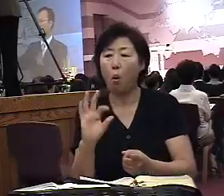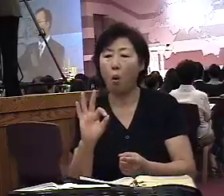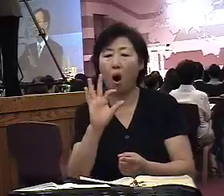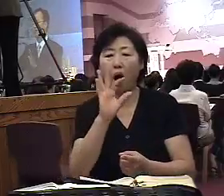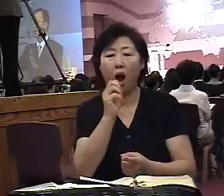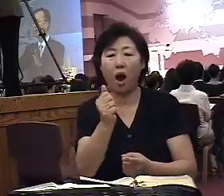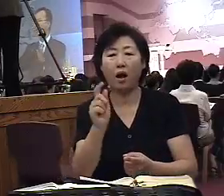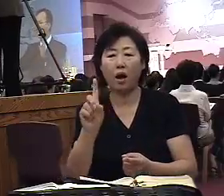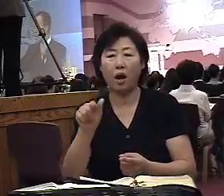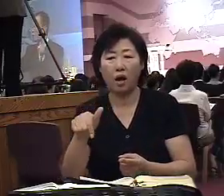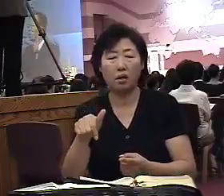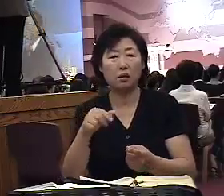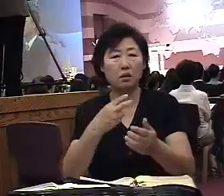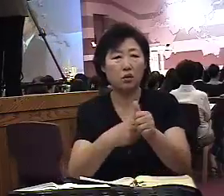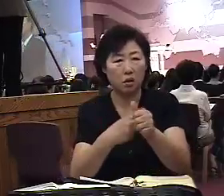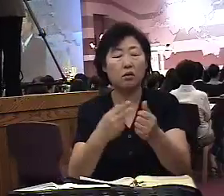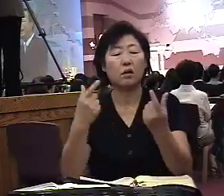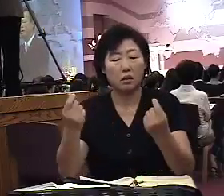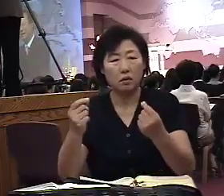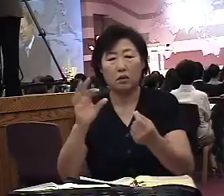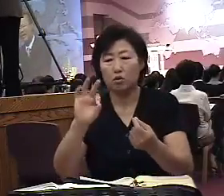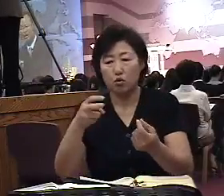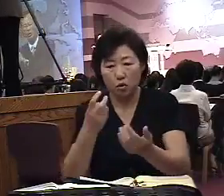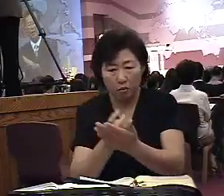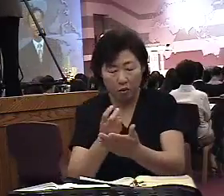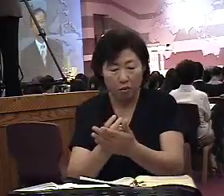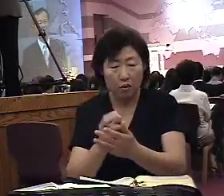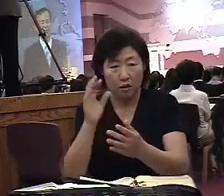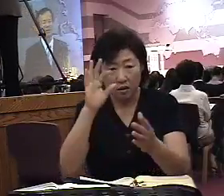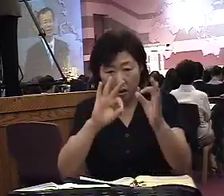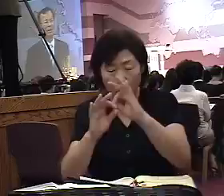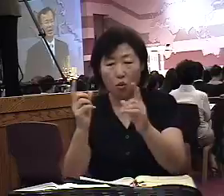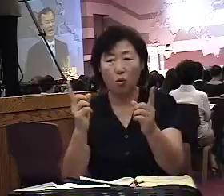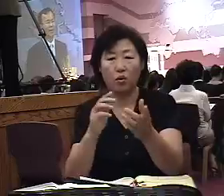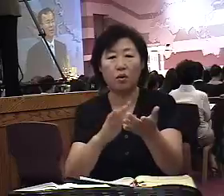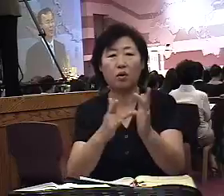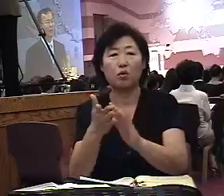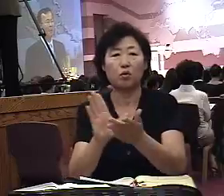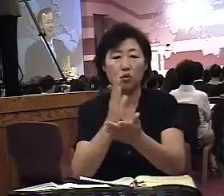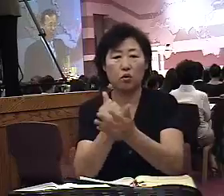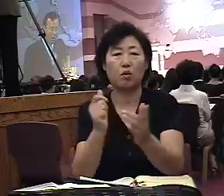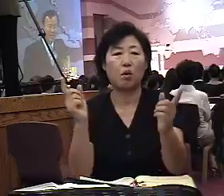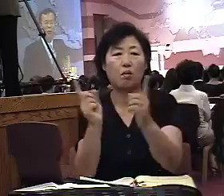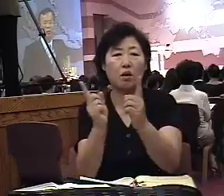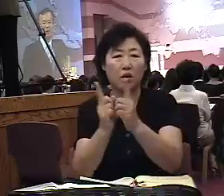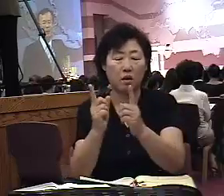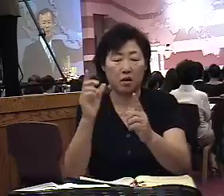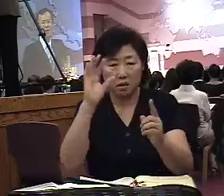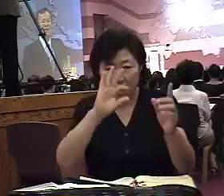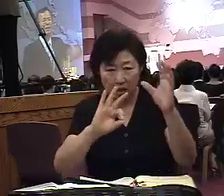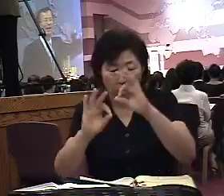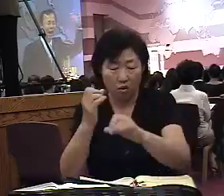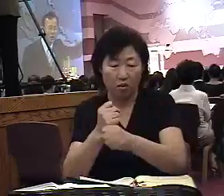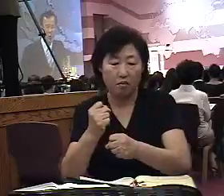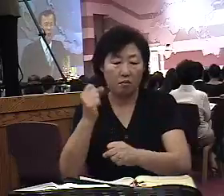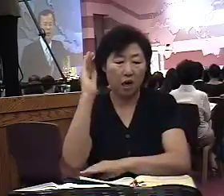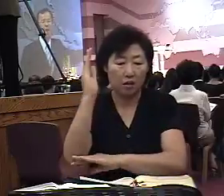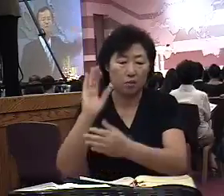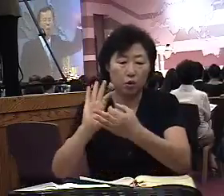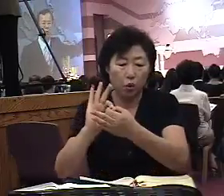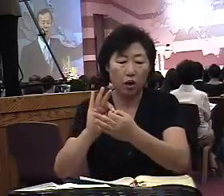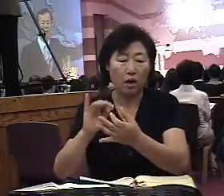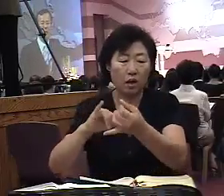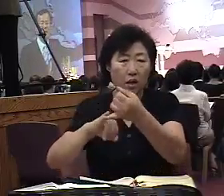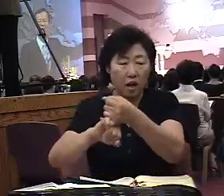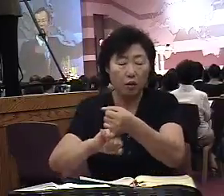율법을 허락하심으로 예수 그리스도를 만나고 찾게 하셨다는 것입니다. 하나님께서 말씀을 통해 그의 약속을